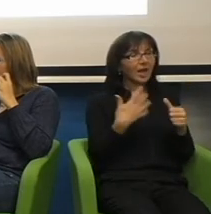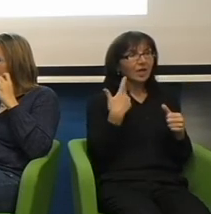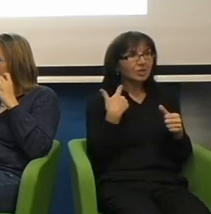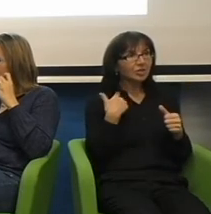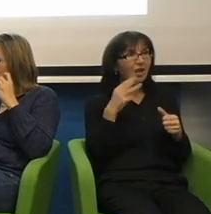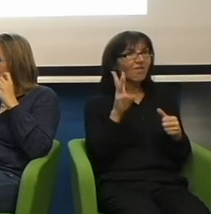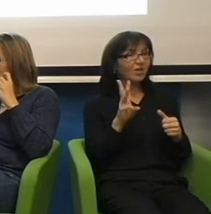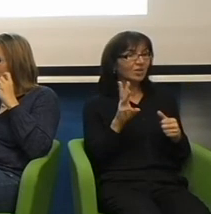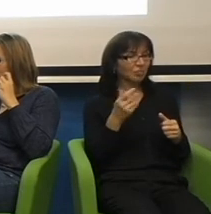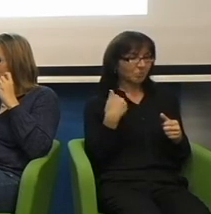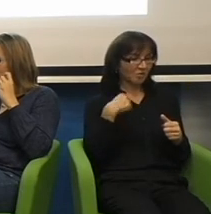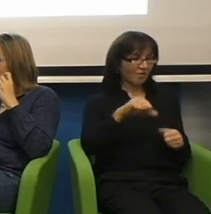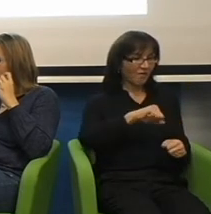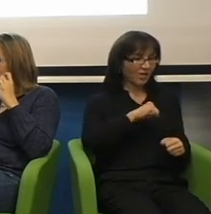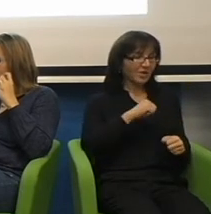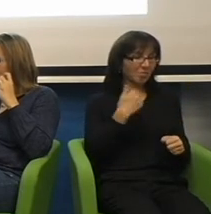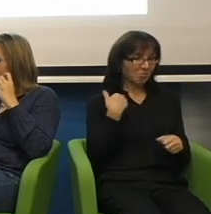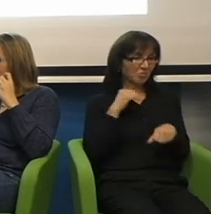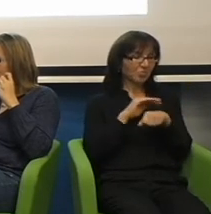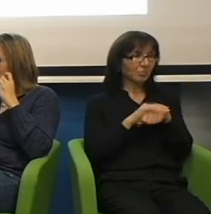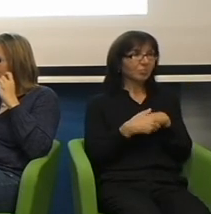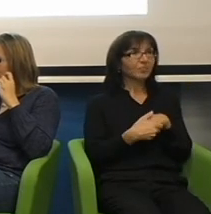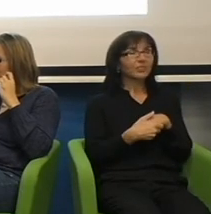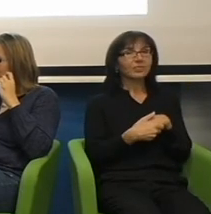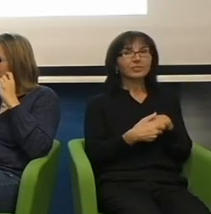bardzo fajne. I ona była stosunkowo szczęśliwa.